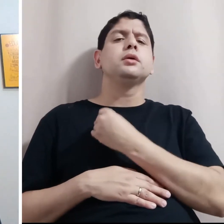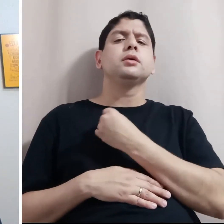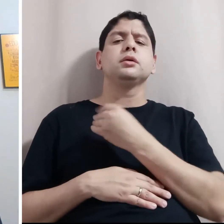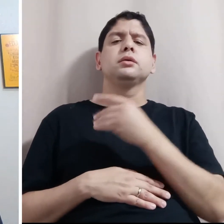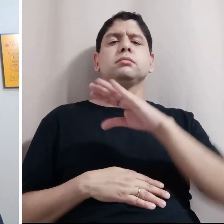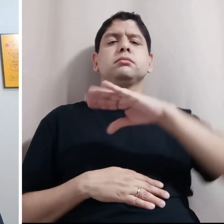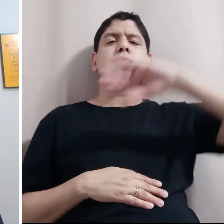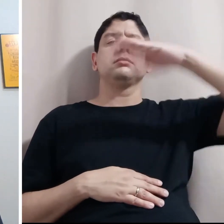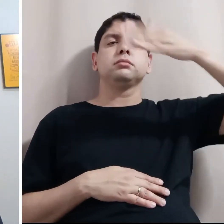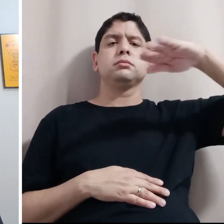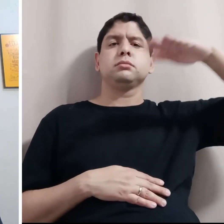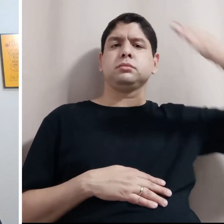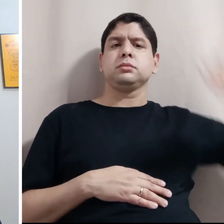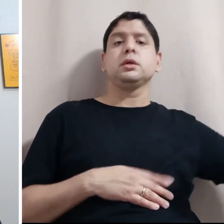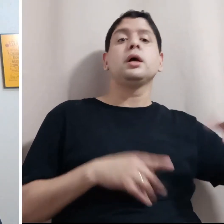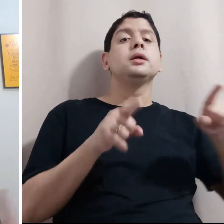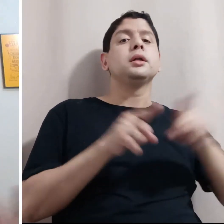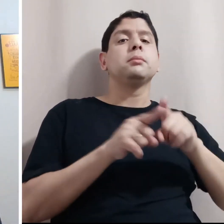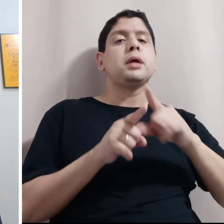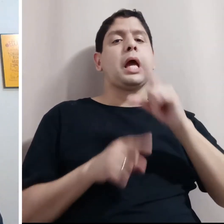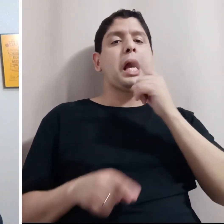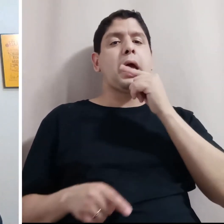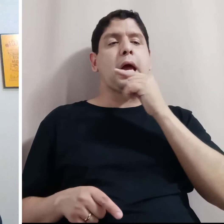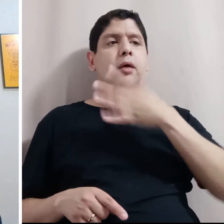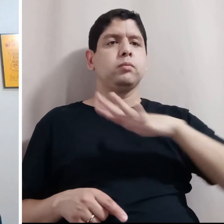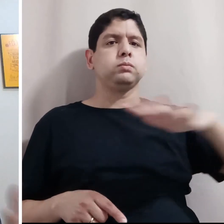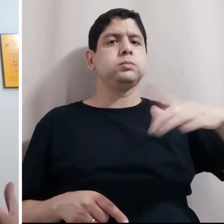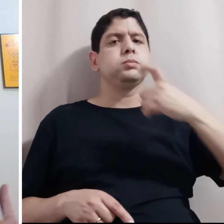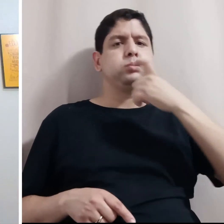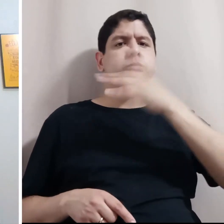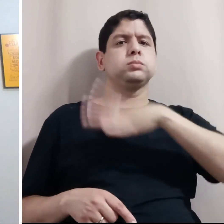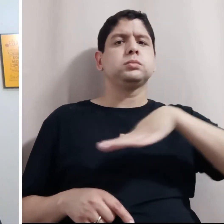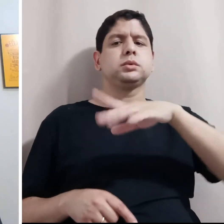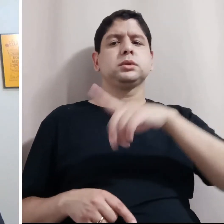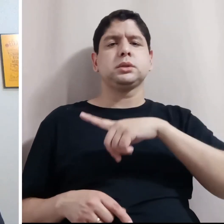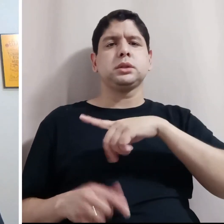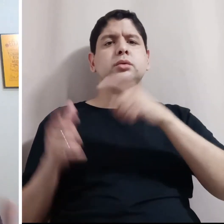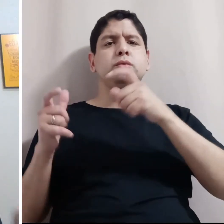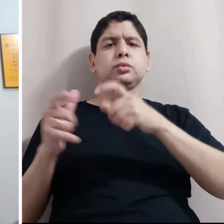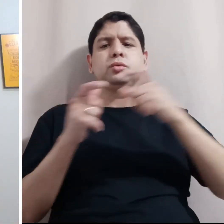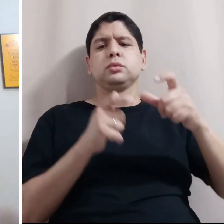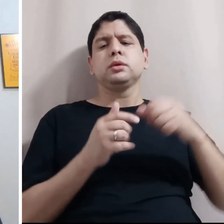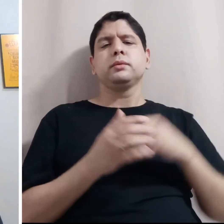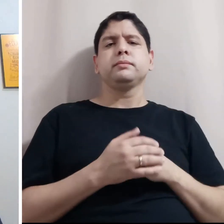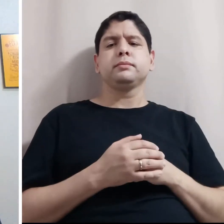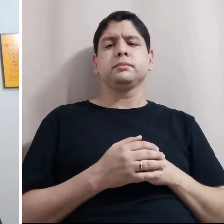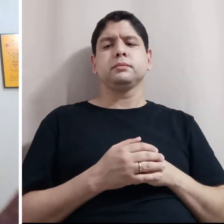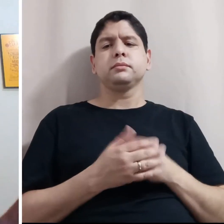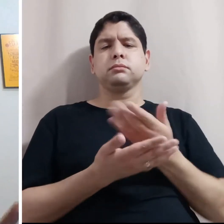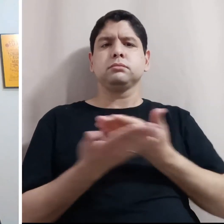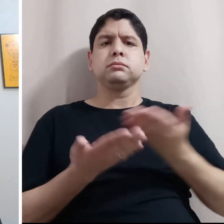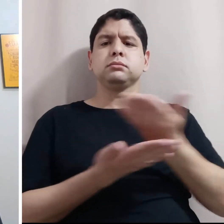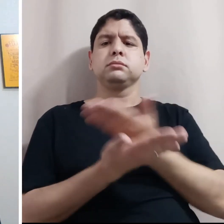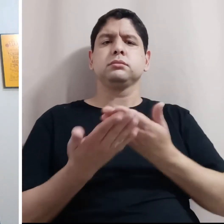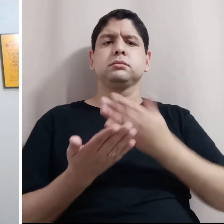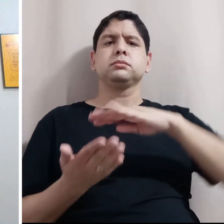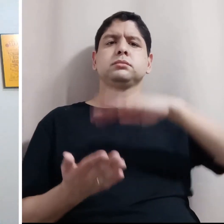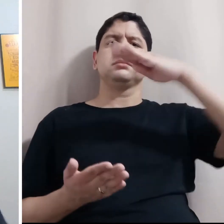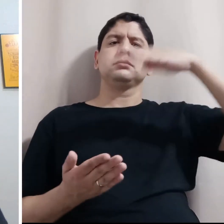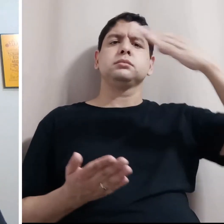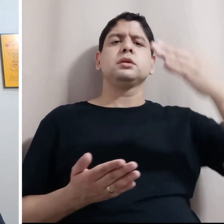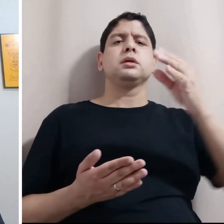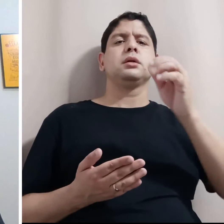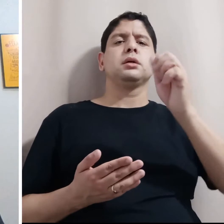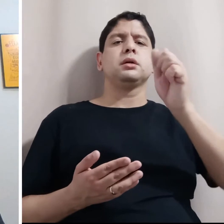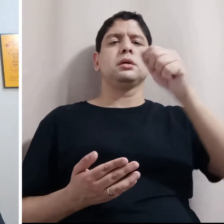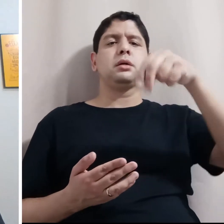viviam entre a serra e o mar. Tá? Eles viviam num território, né, meio espremidinho entre a